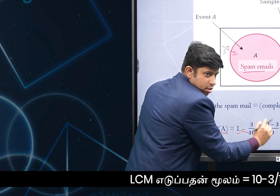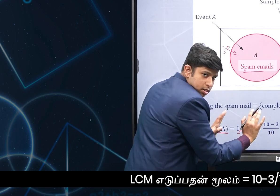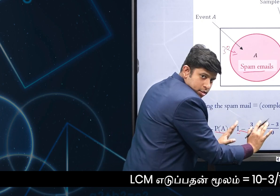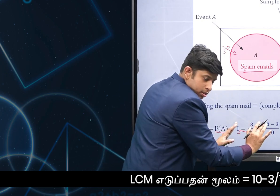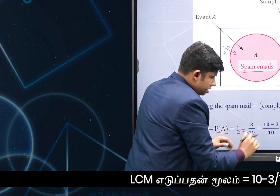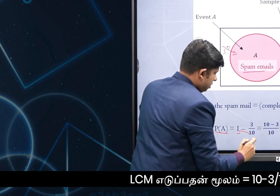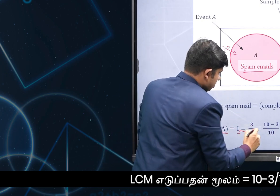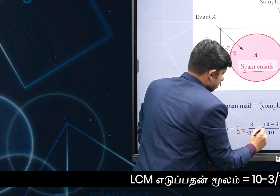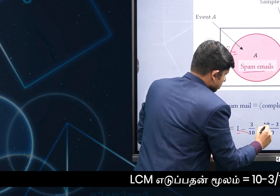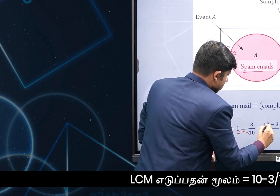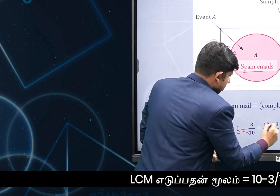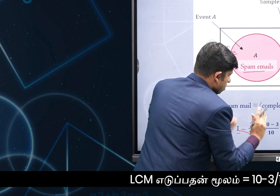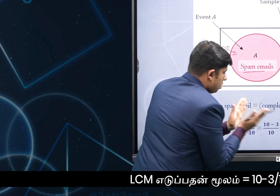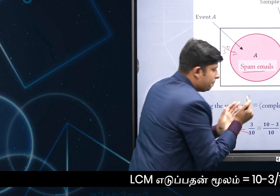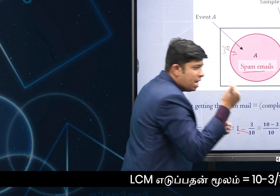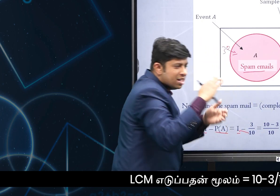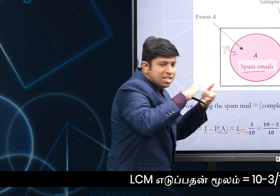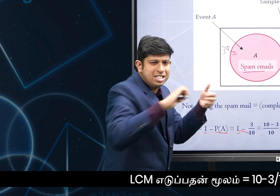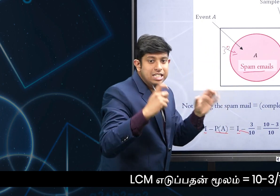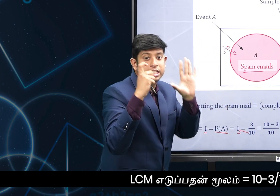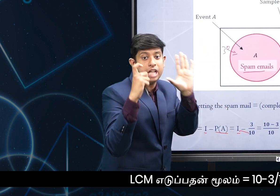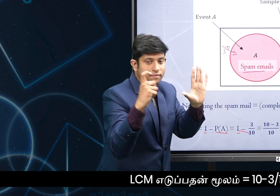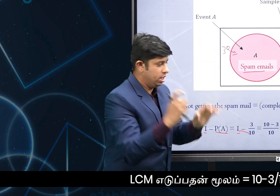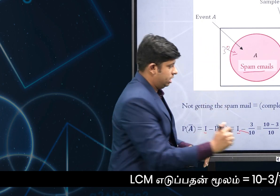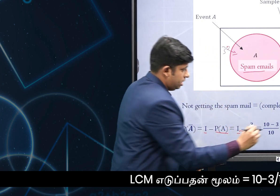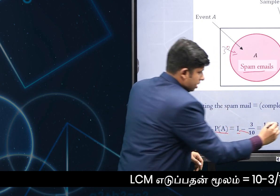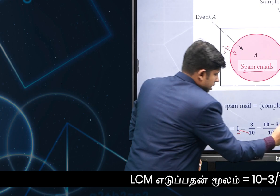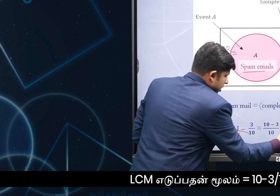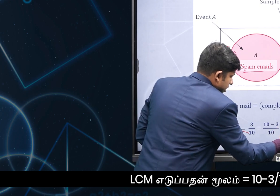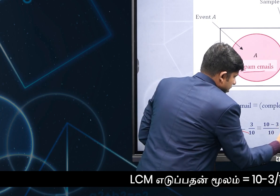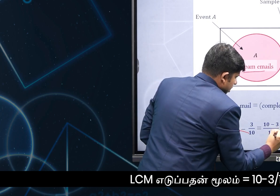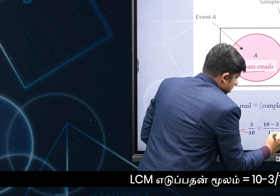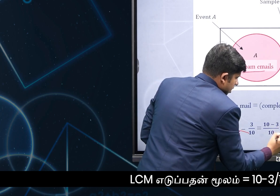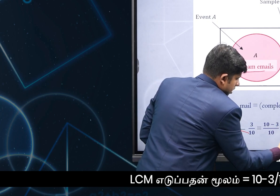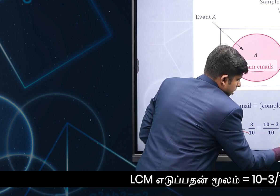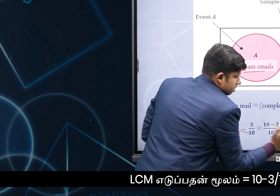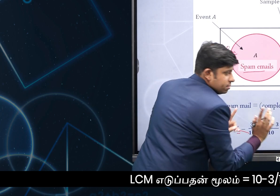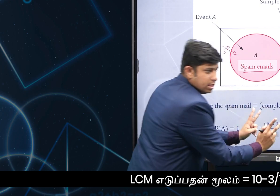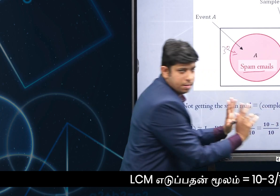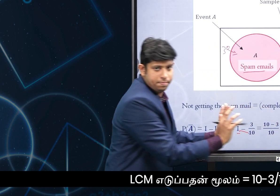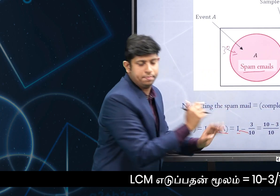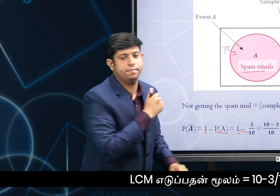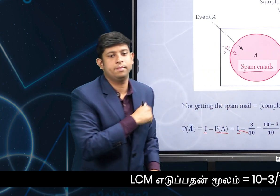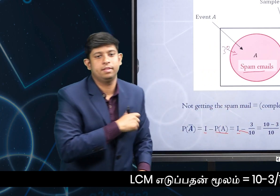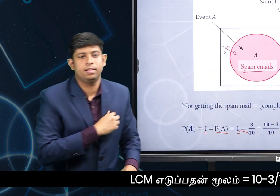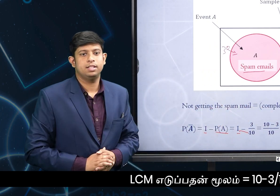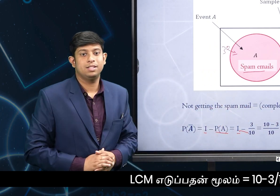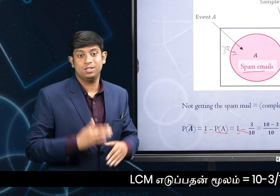எல்சிஎம் அதாவது இடது கை பக்கம் எடுப்பதின் மூலம் ஈடு 10 கழித்தல் 3 கீழ்க்கோடு 10 ஈடு 7 கோடு